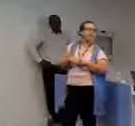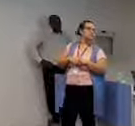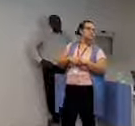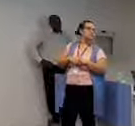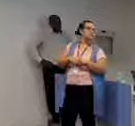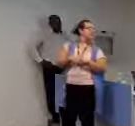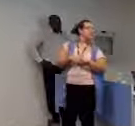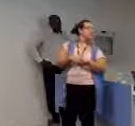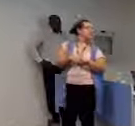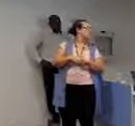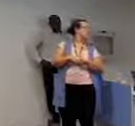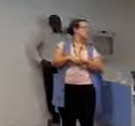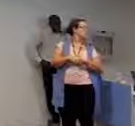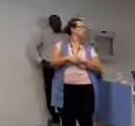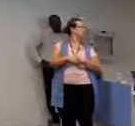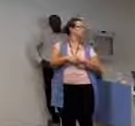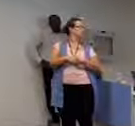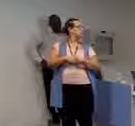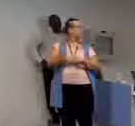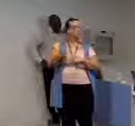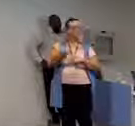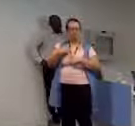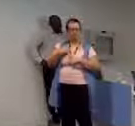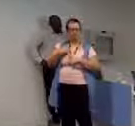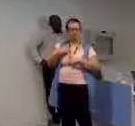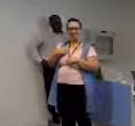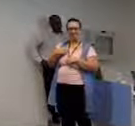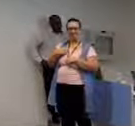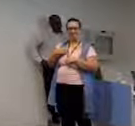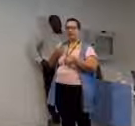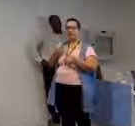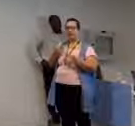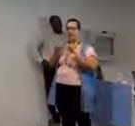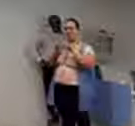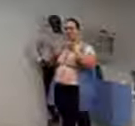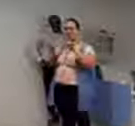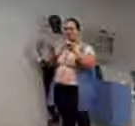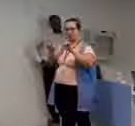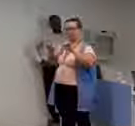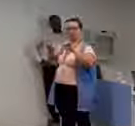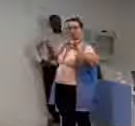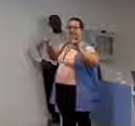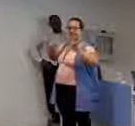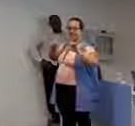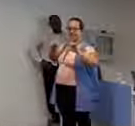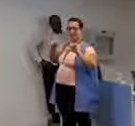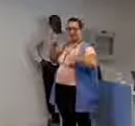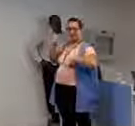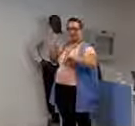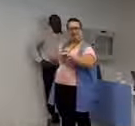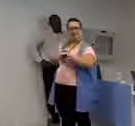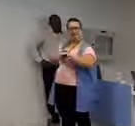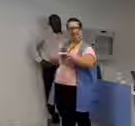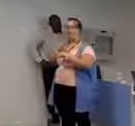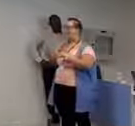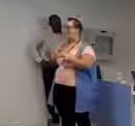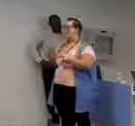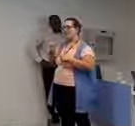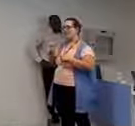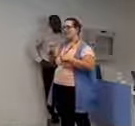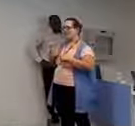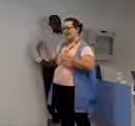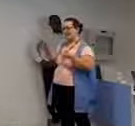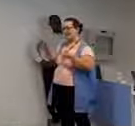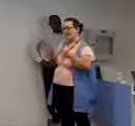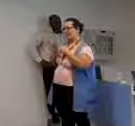E aqui, pessoal, tem um ponto que eu estou mencionando aqui, vou dar uma ênfase, porque isso aqui é o grande problema das ferramentarias